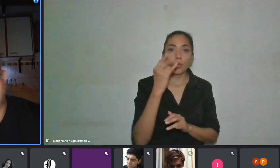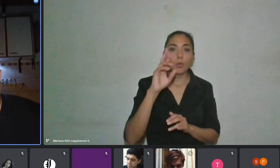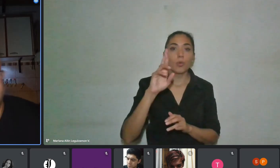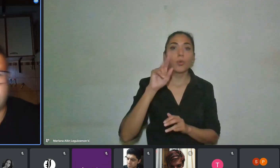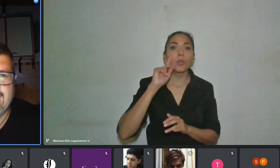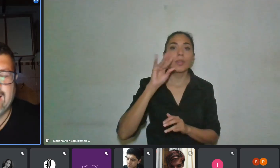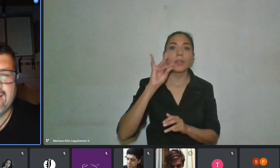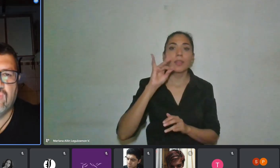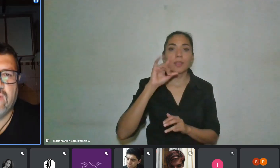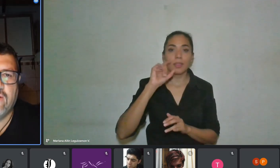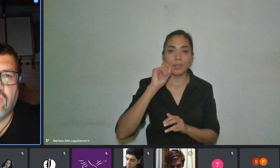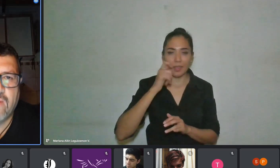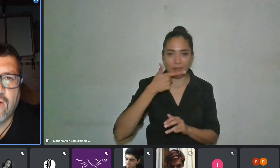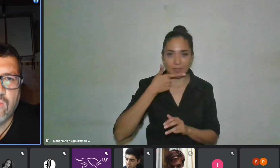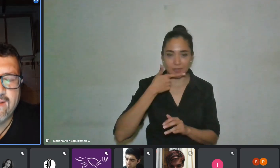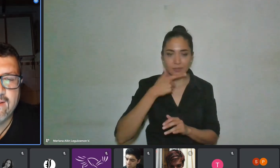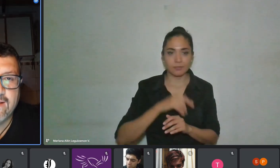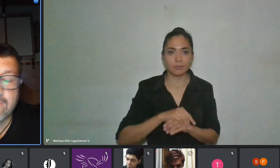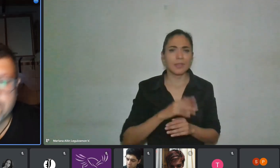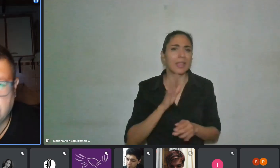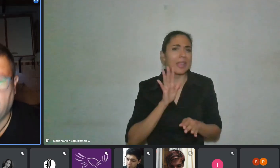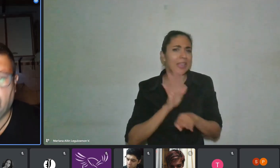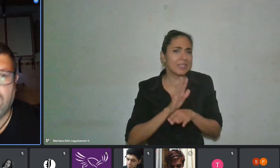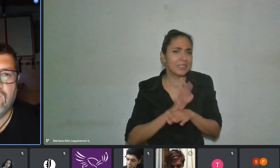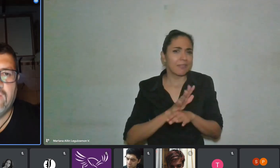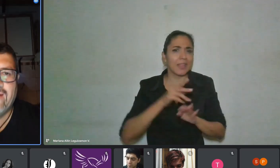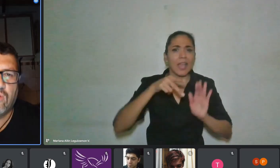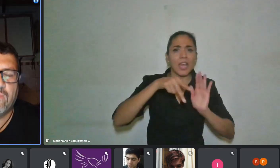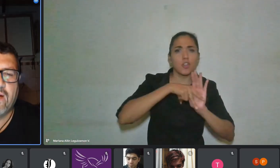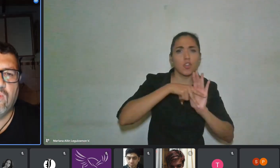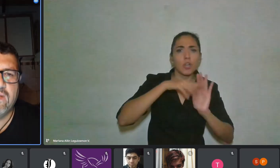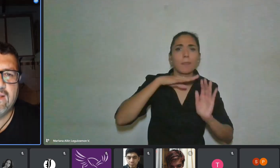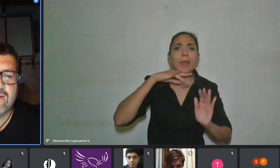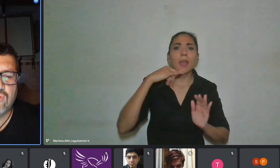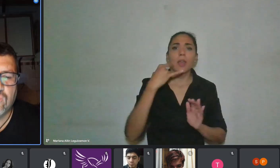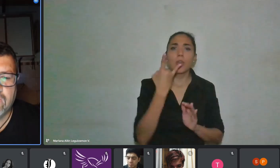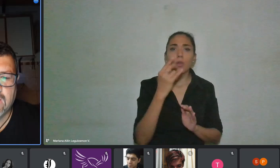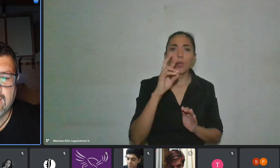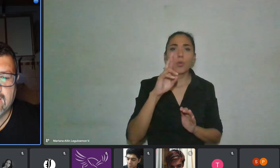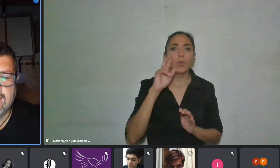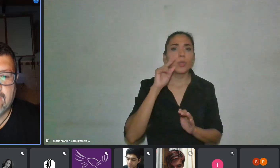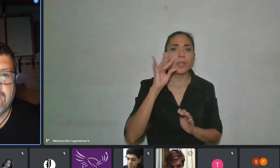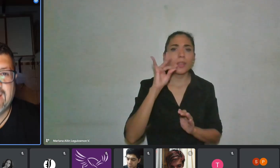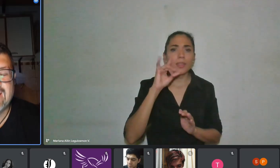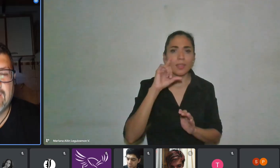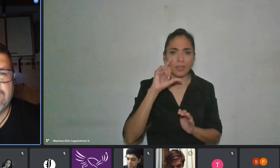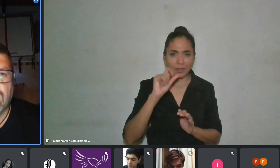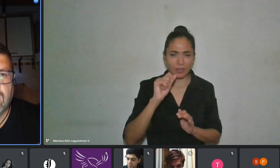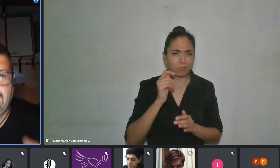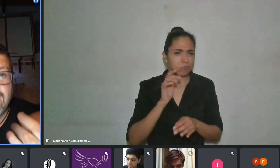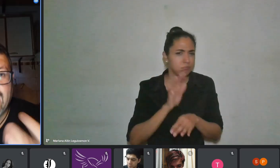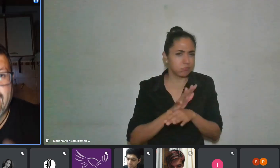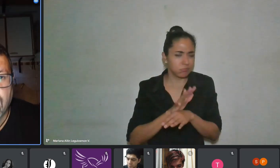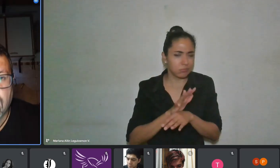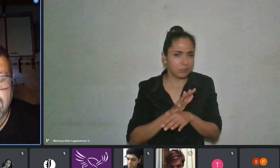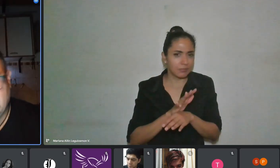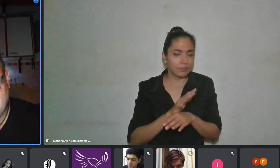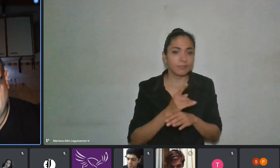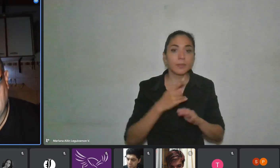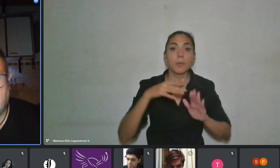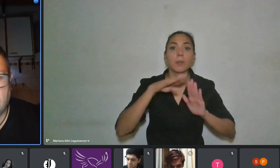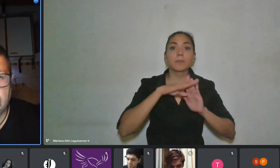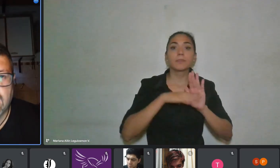Si me preguntaran qué es una norma jurídica, y bueno, una norma jurídica es un precepto hablado